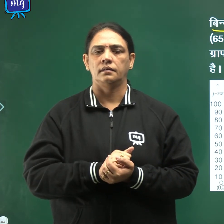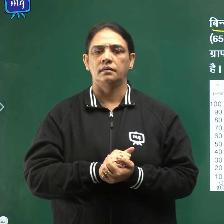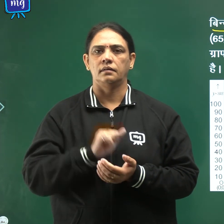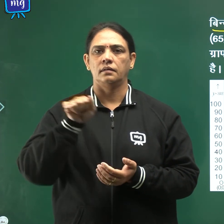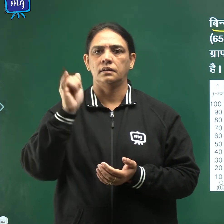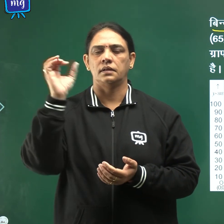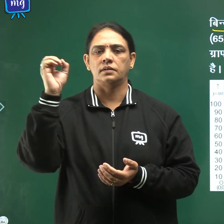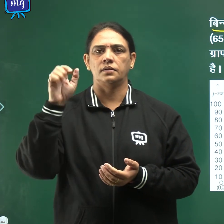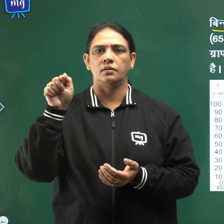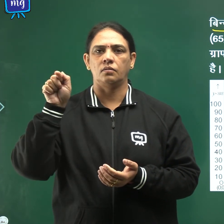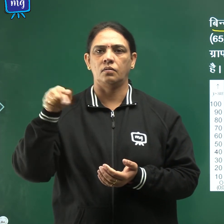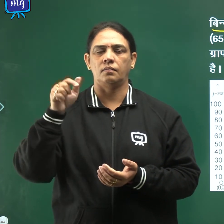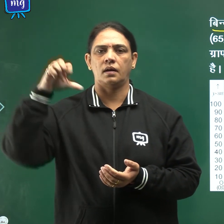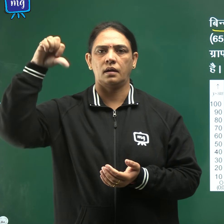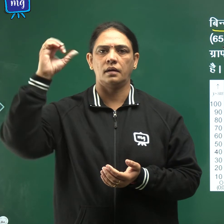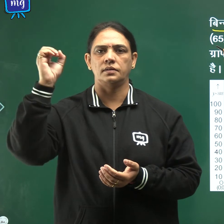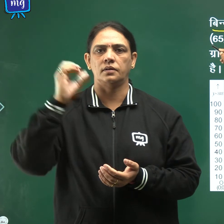60, 90,